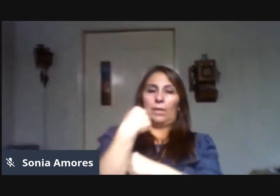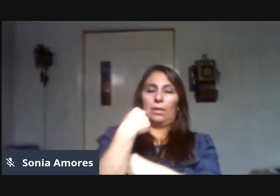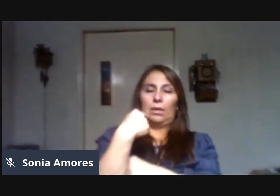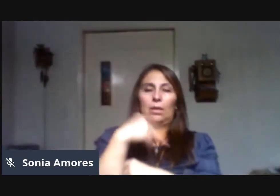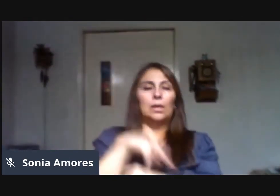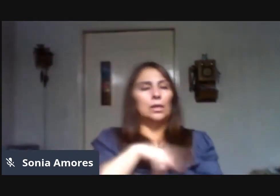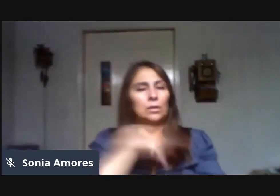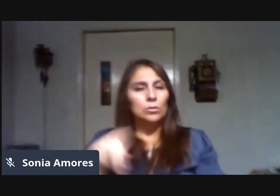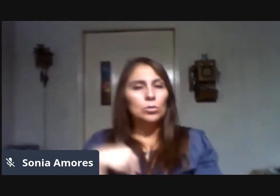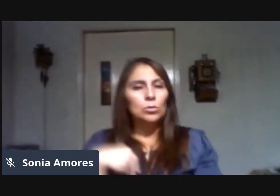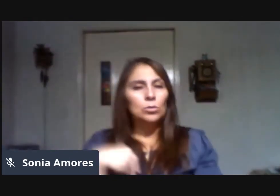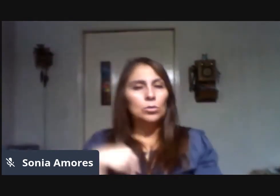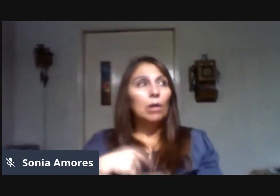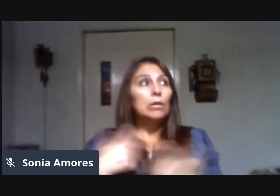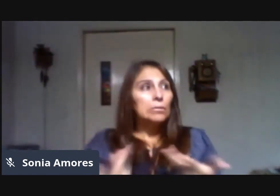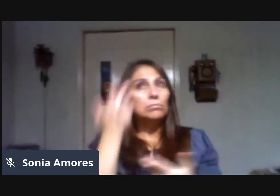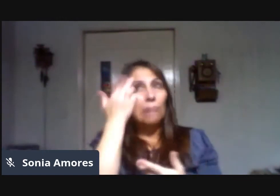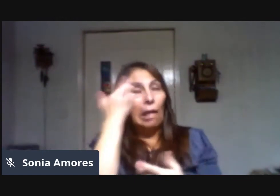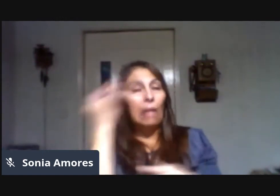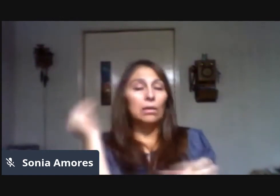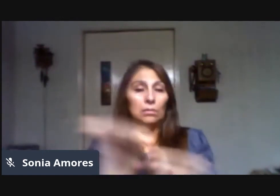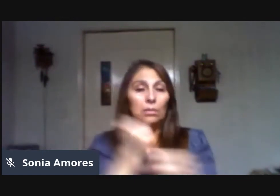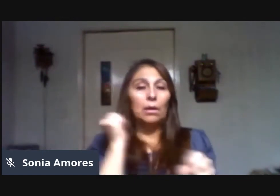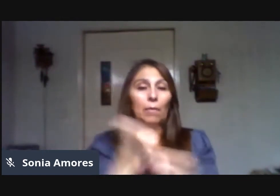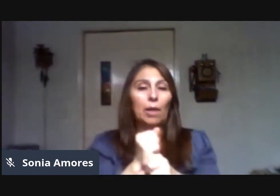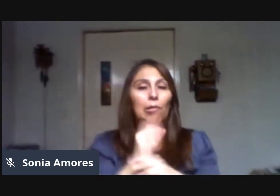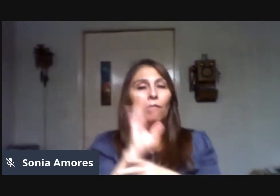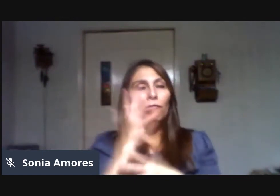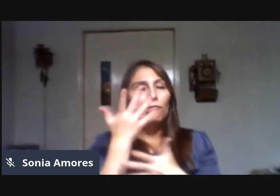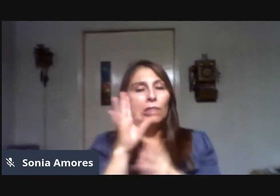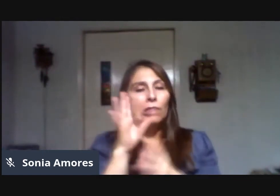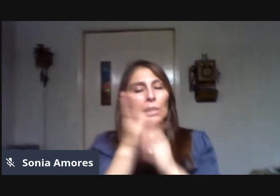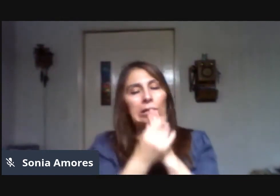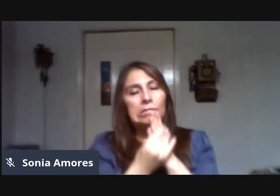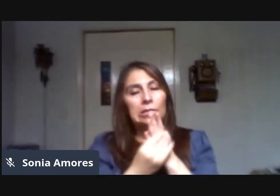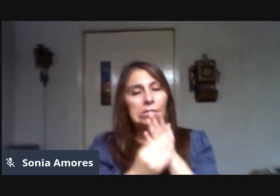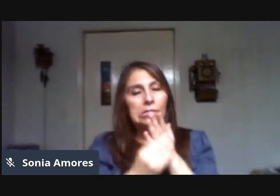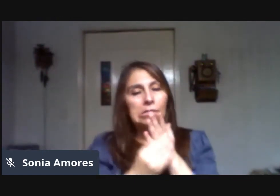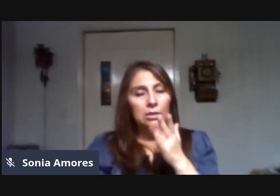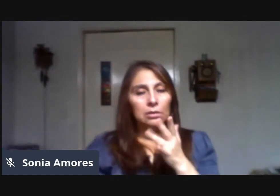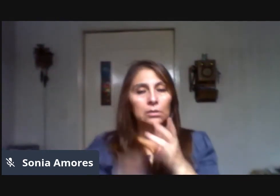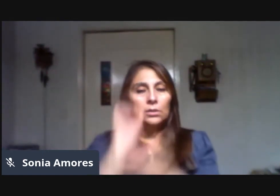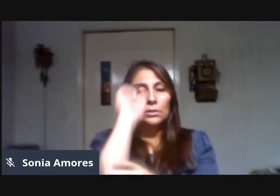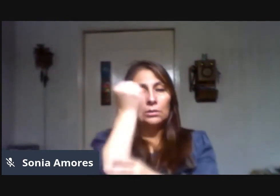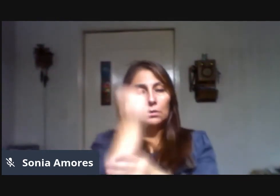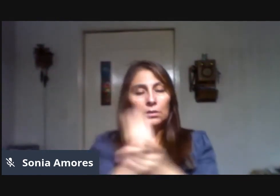de trabajo precarizado para que podamos salir de la pobreza en la que estamos,